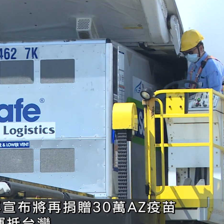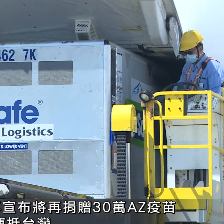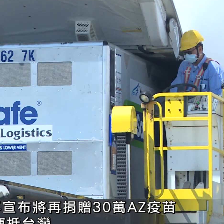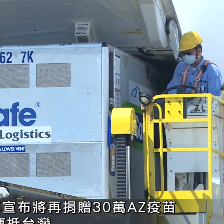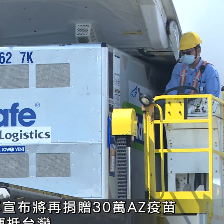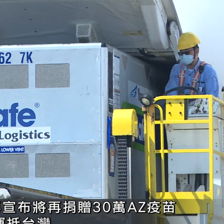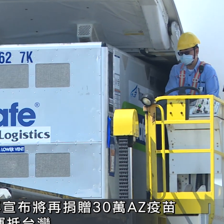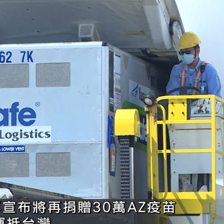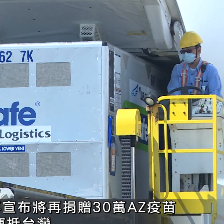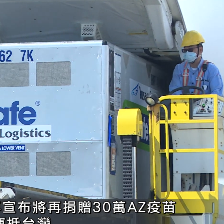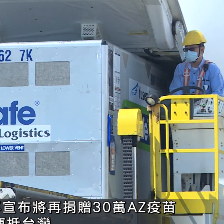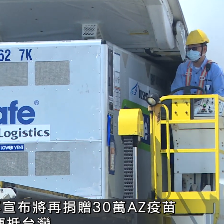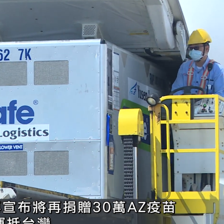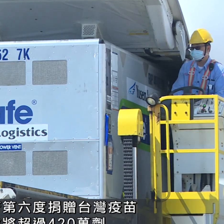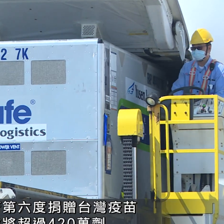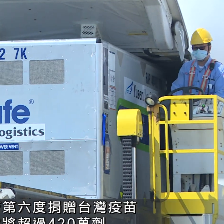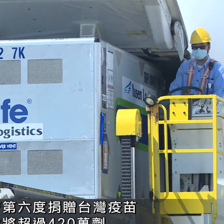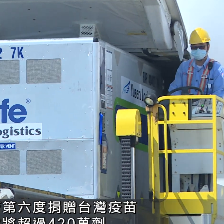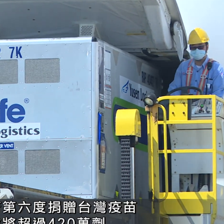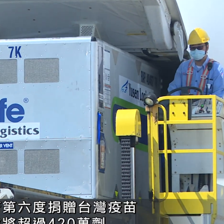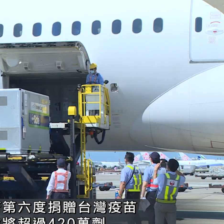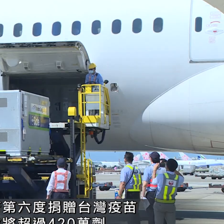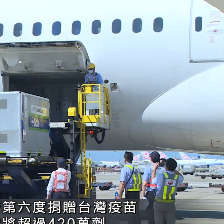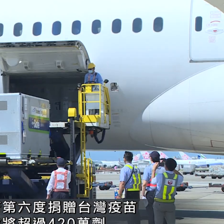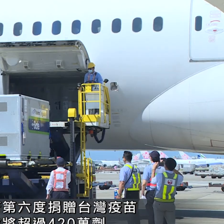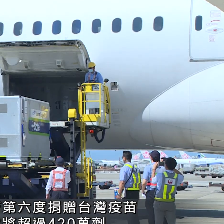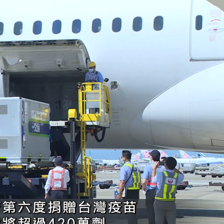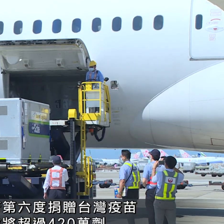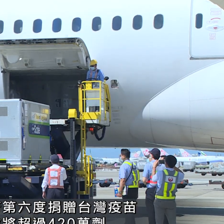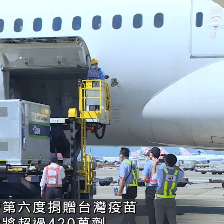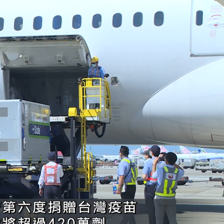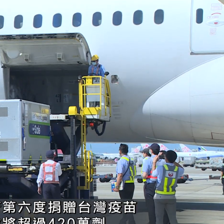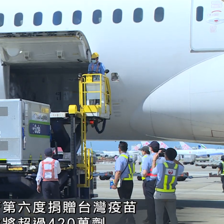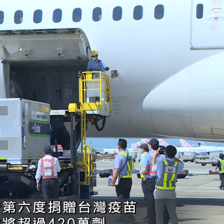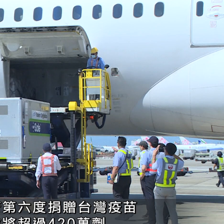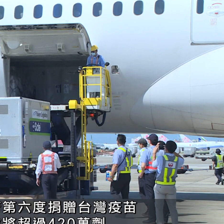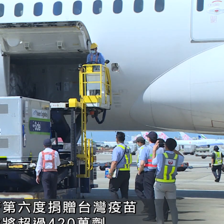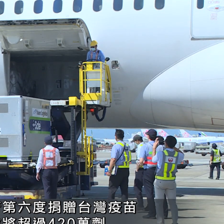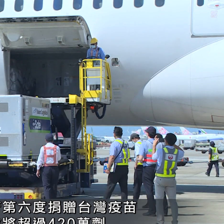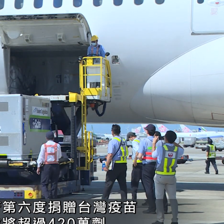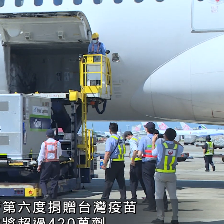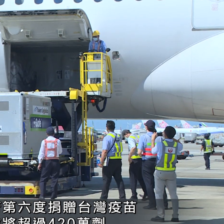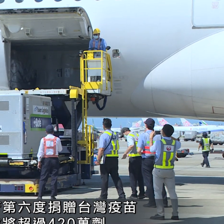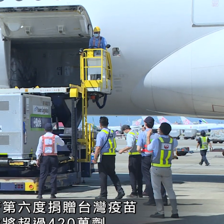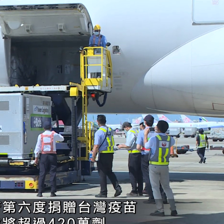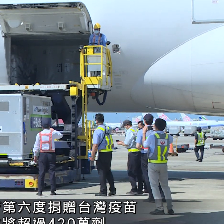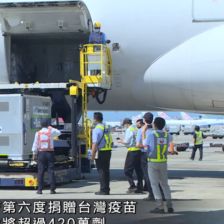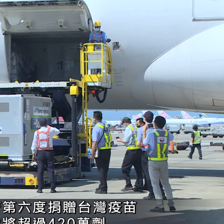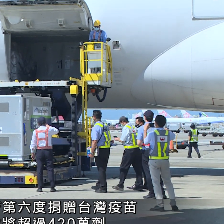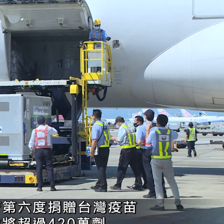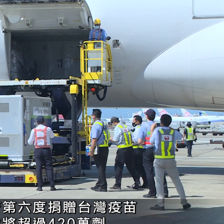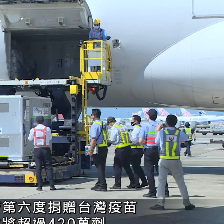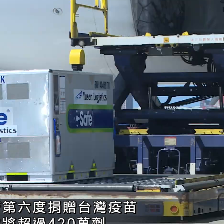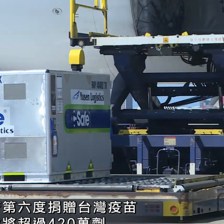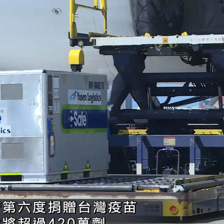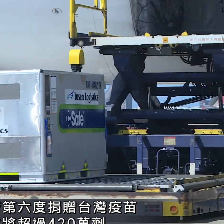在27号运抵台湾。这也是日本政府第6度捐赠台湾疫苗，捐赠疫苗总数将超过